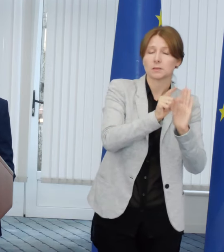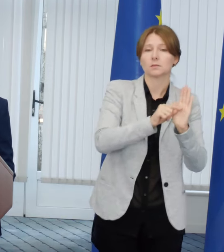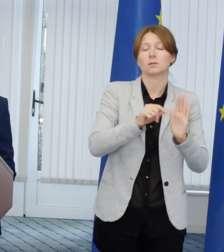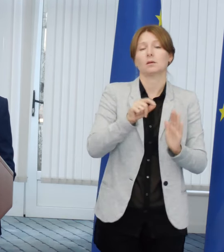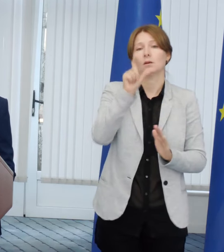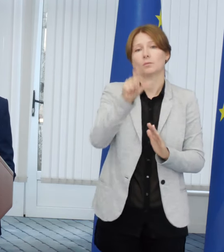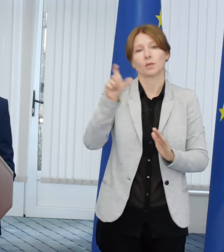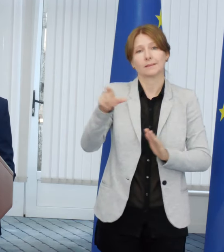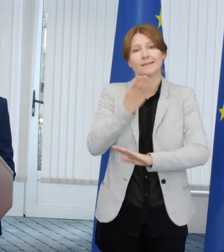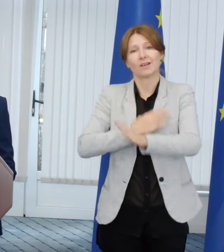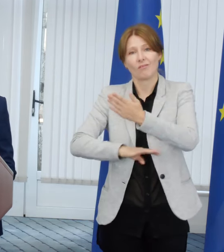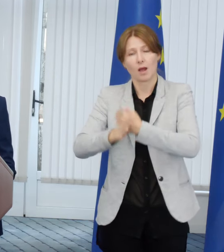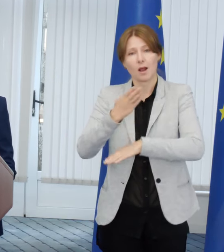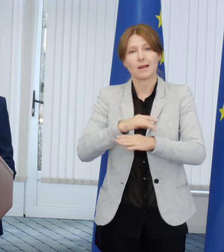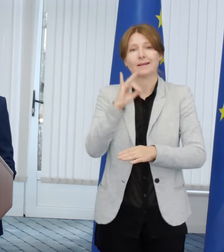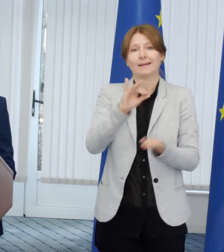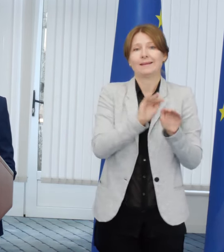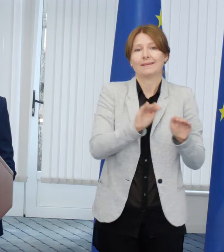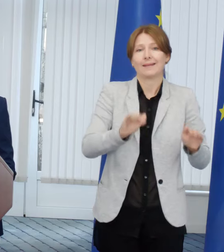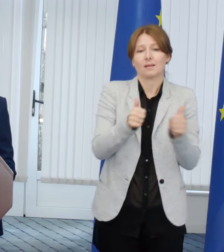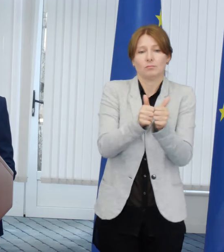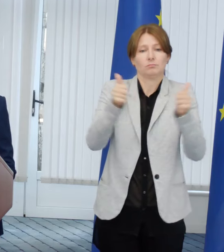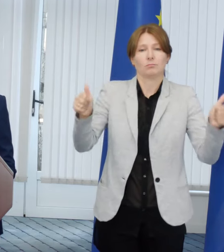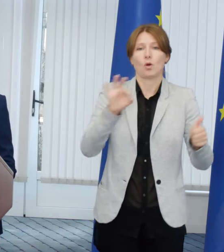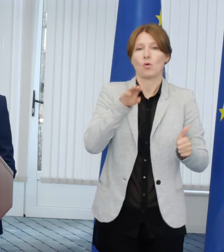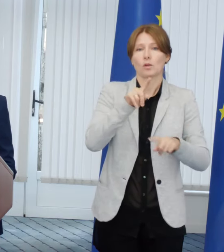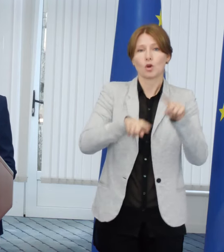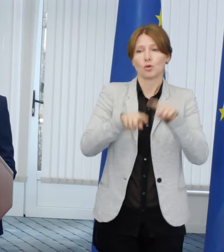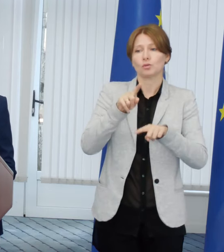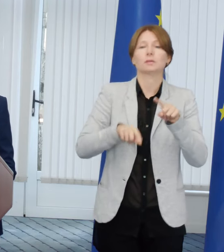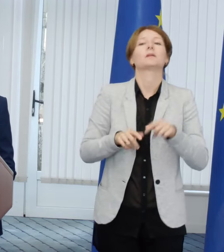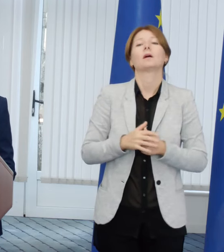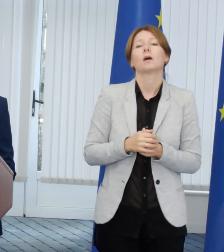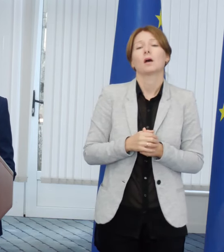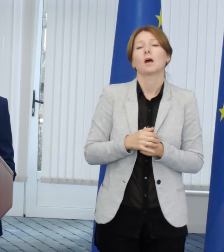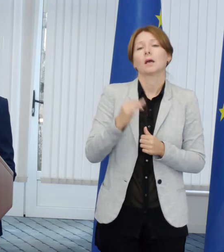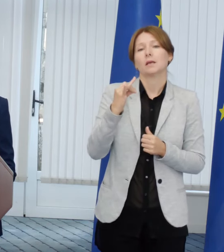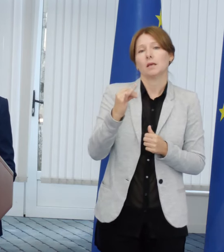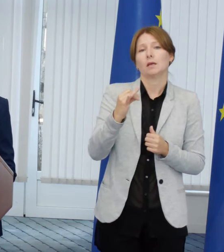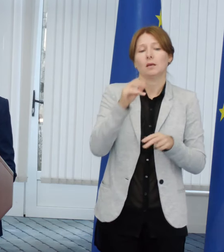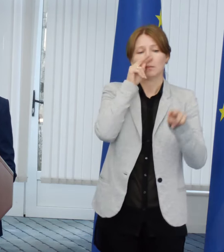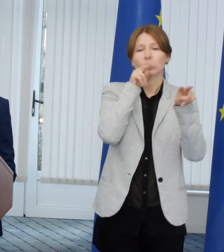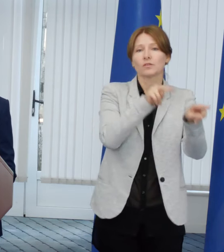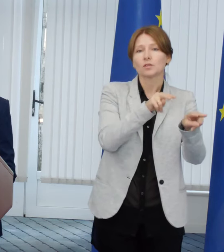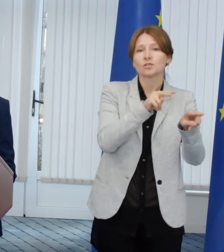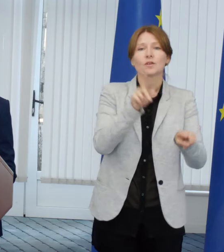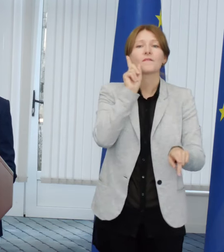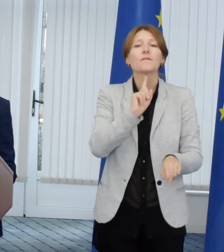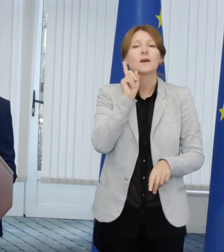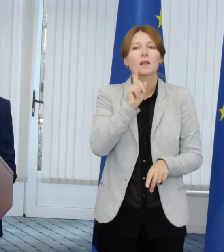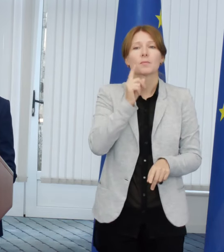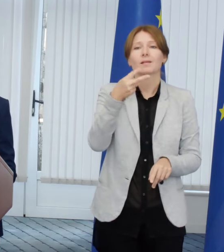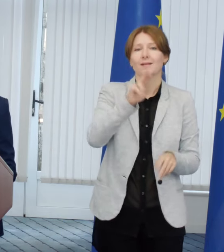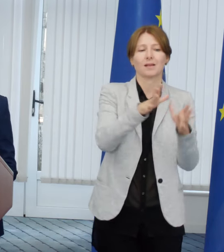cu dizabilități, copii separați de părinți, găzduire și îngrijire temporară pentru